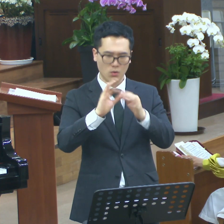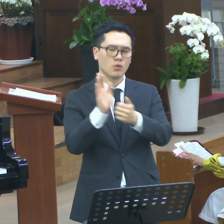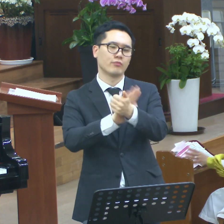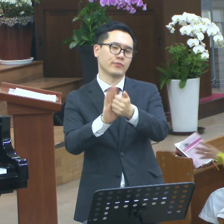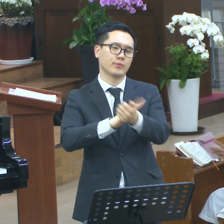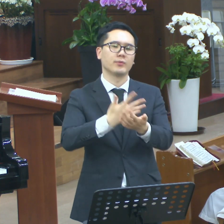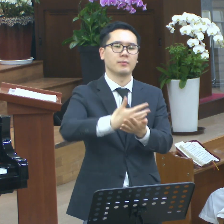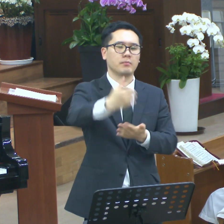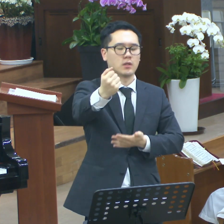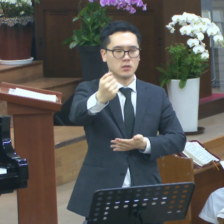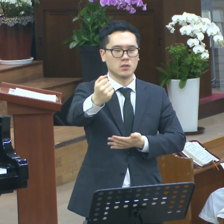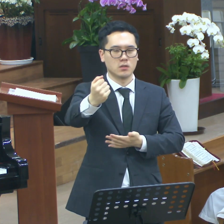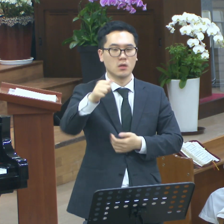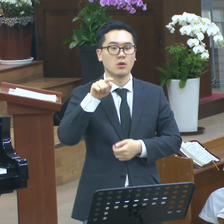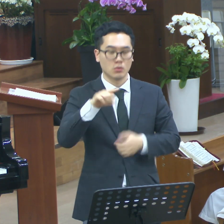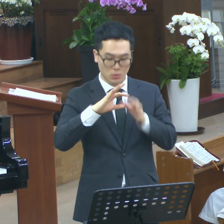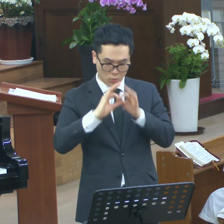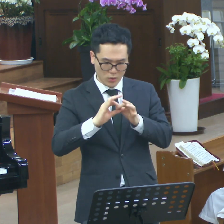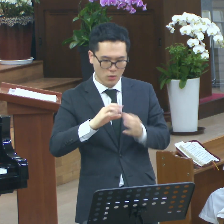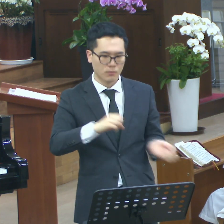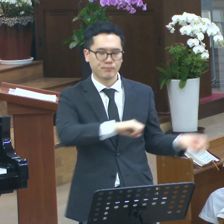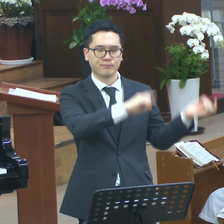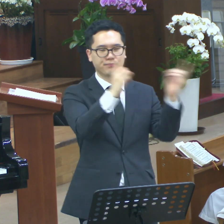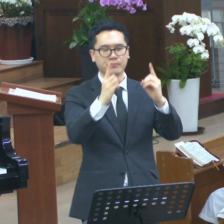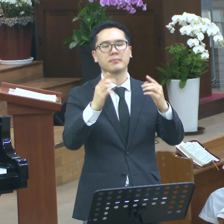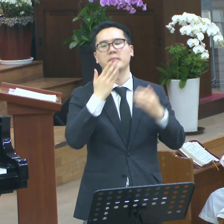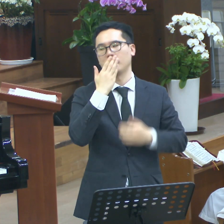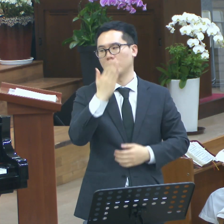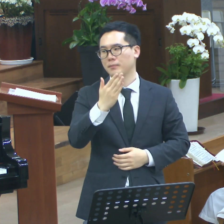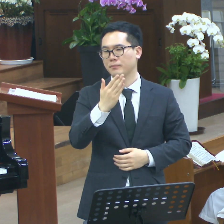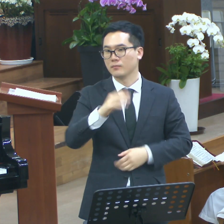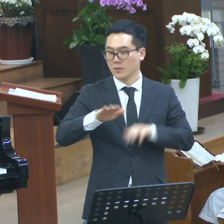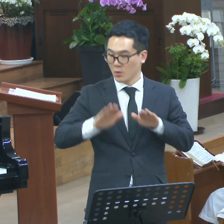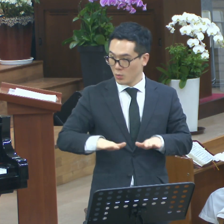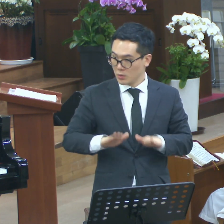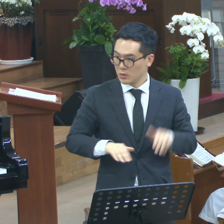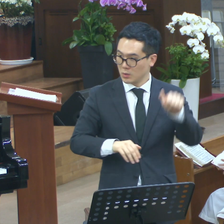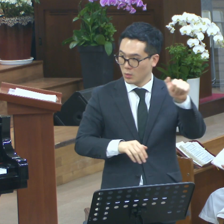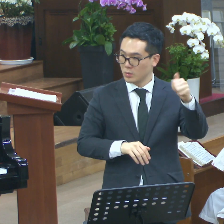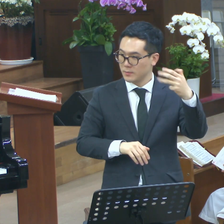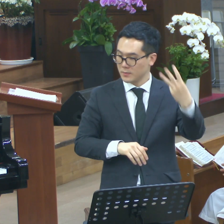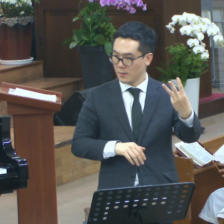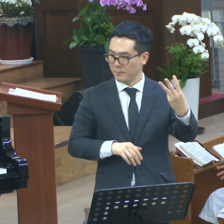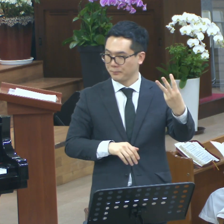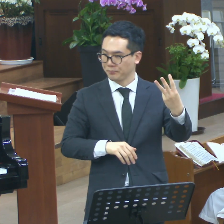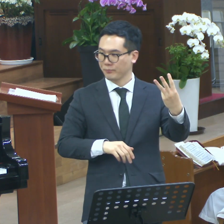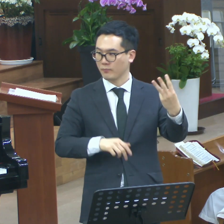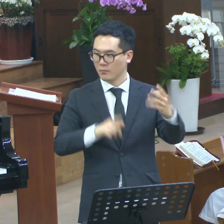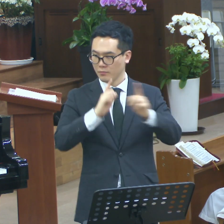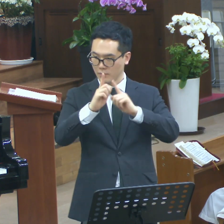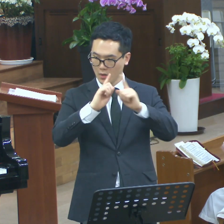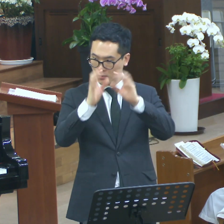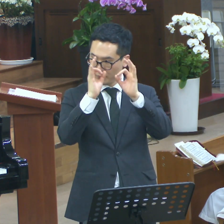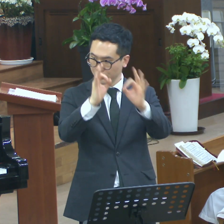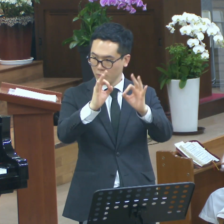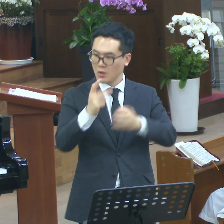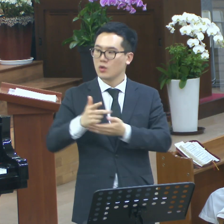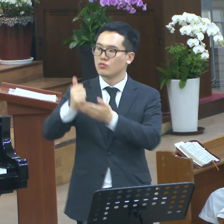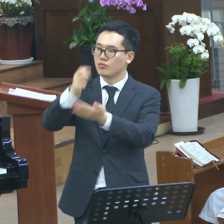있어요. 그런데 오늘 53절에 보면 이런 말씀이 있죠. 주의 율법을 버린 악인들로 말미암아